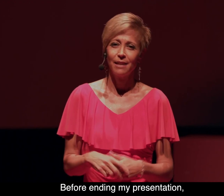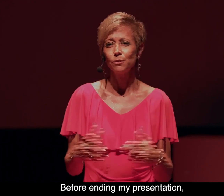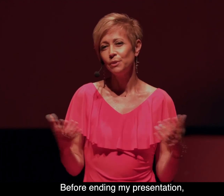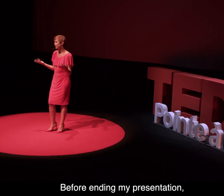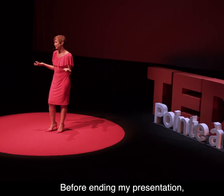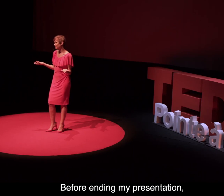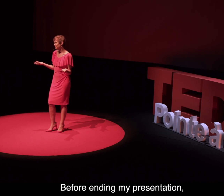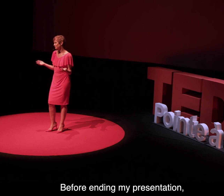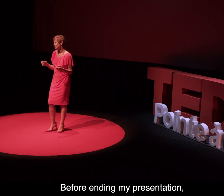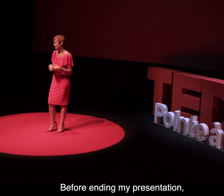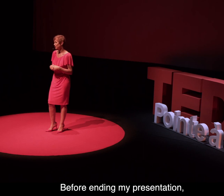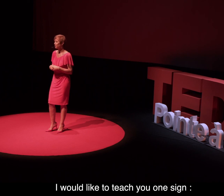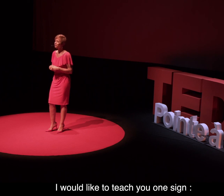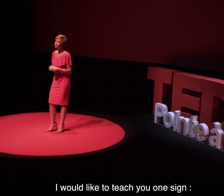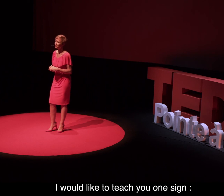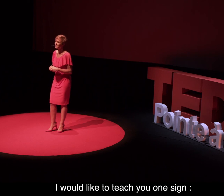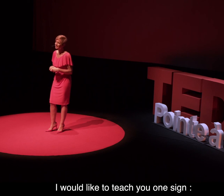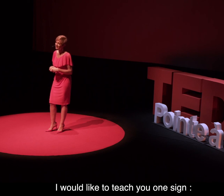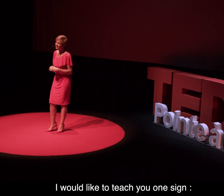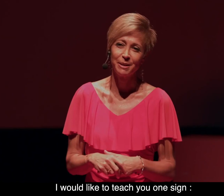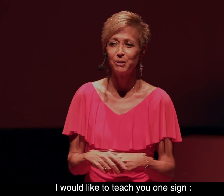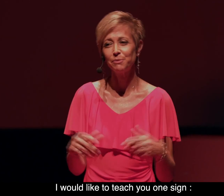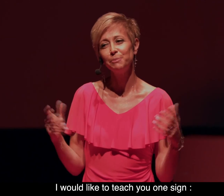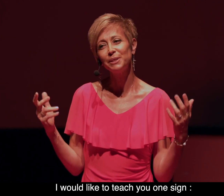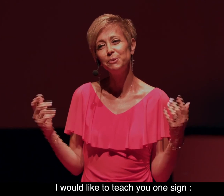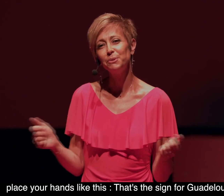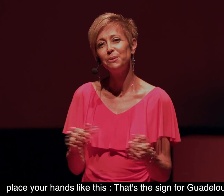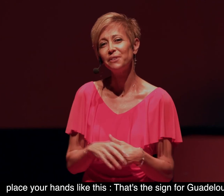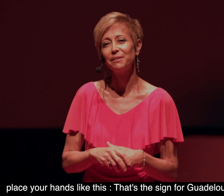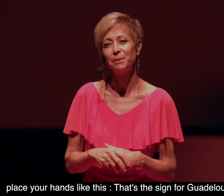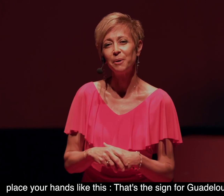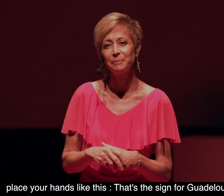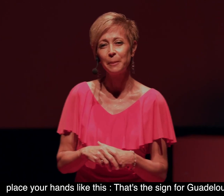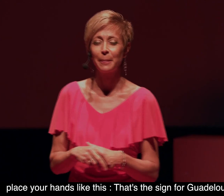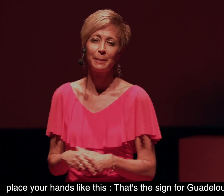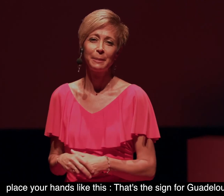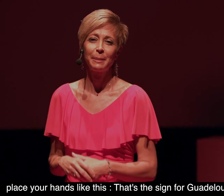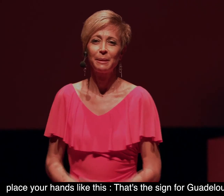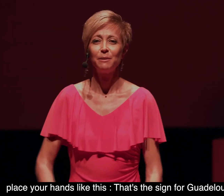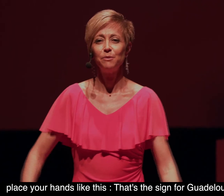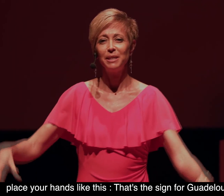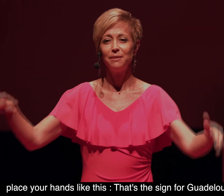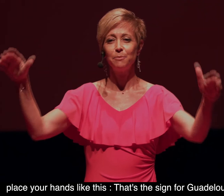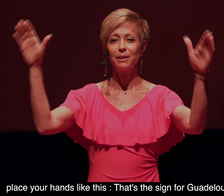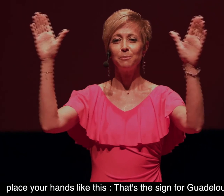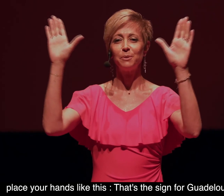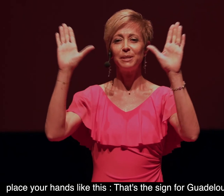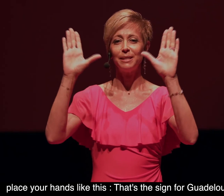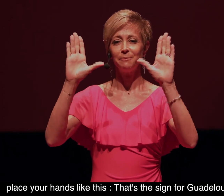Avant de vous quitter, j'aimerais vous apprendre un signe. Alors je vais vous demander tous de le faire avec moi. Vous mettez vos mains comme ceci.